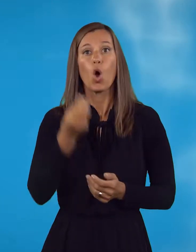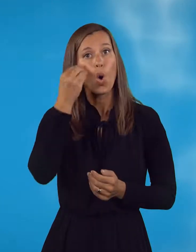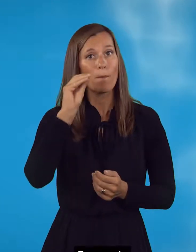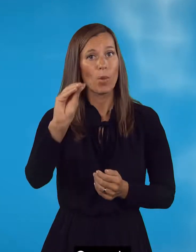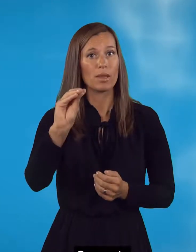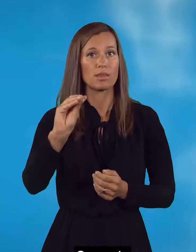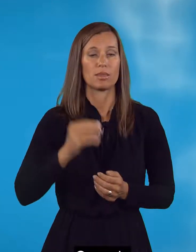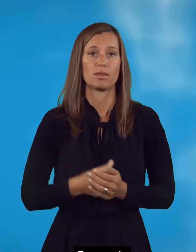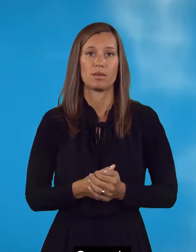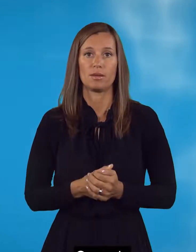Opomin.